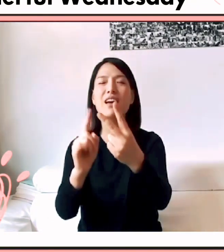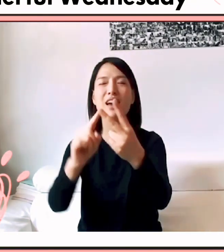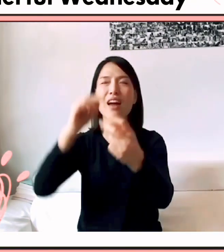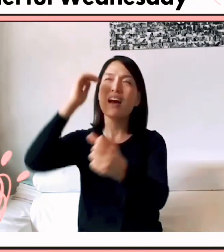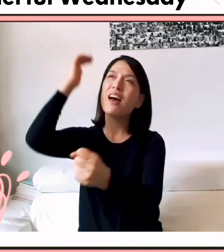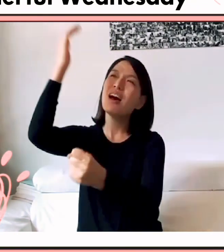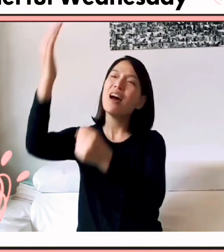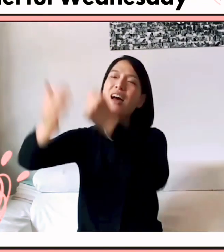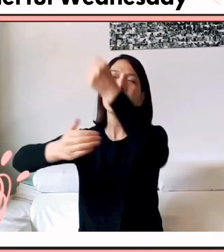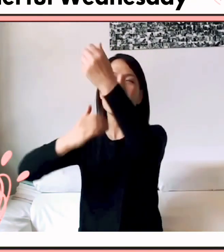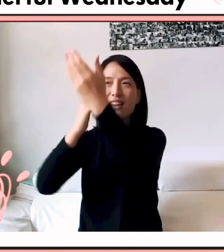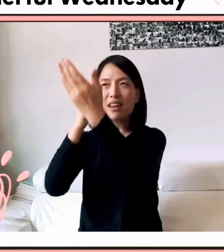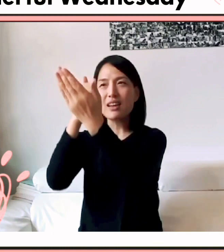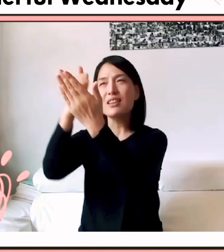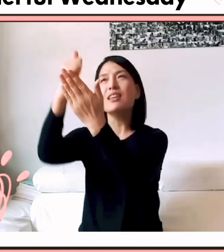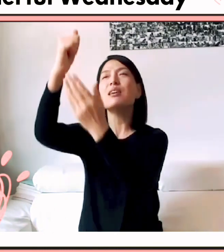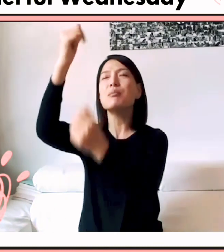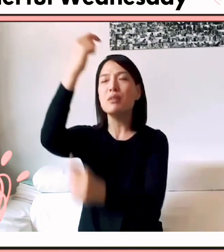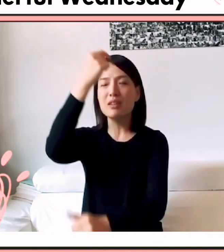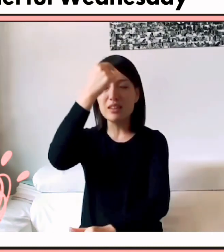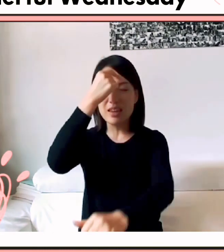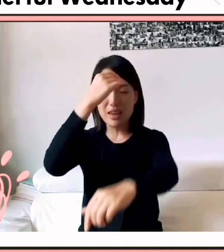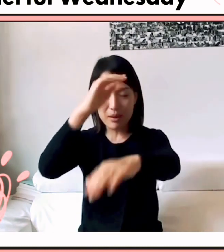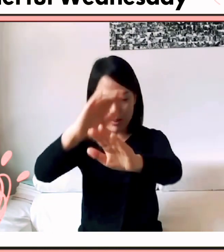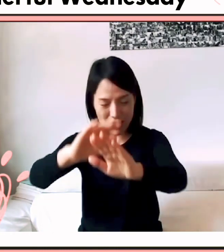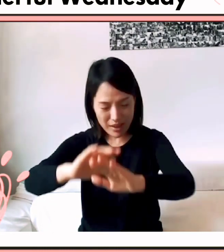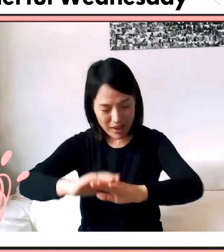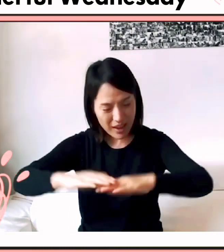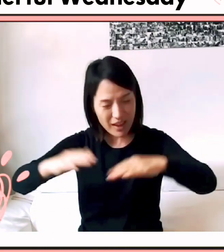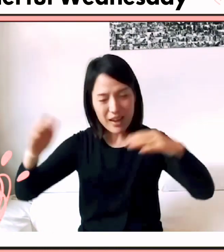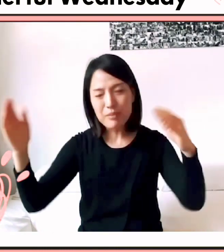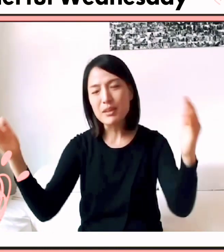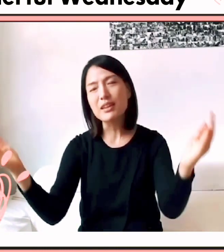하나님을 예배합니다